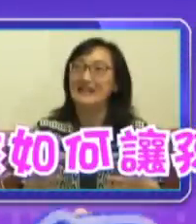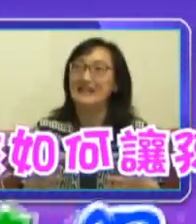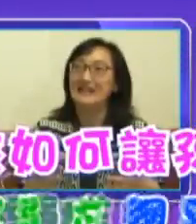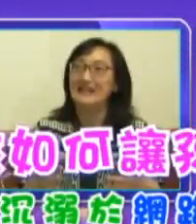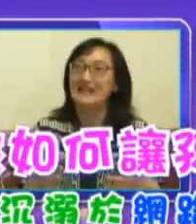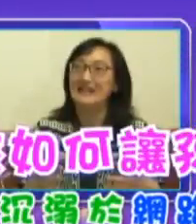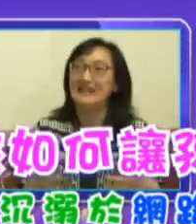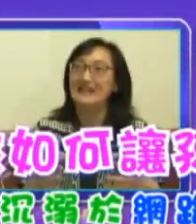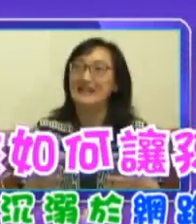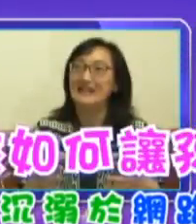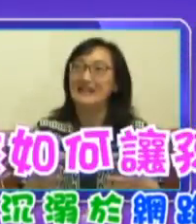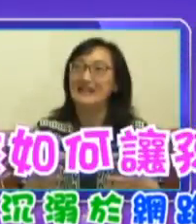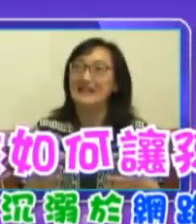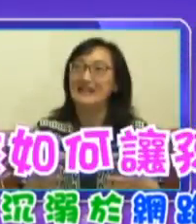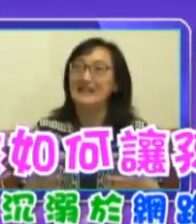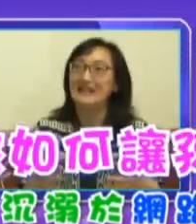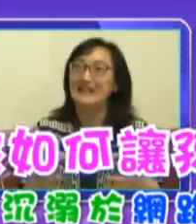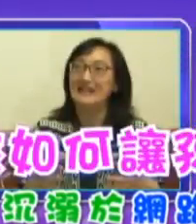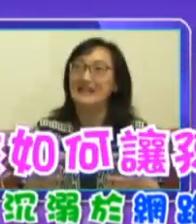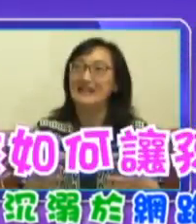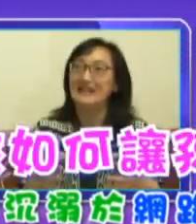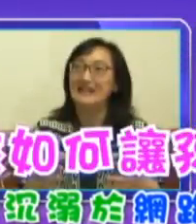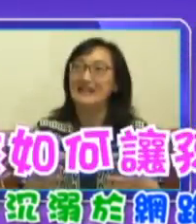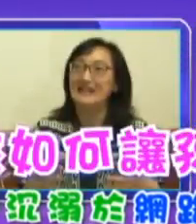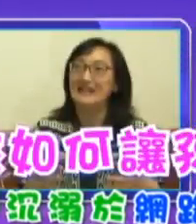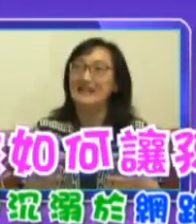该如何让孩子不沉溺于网络、手机？